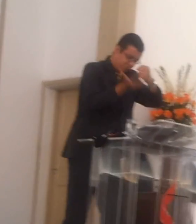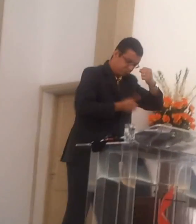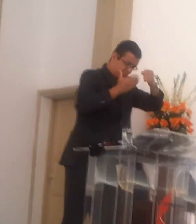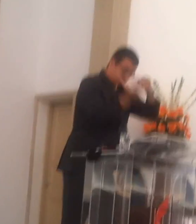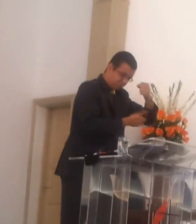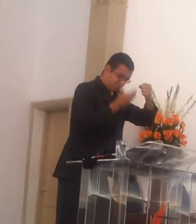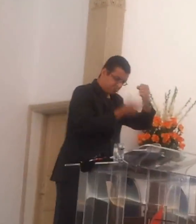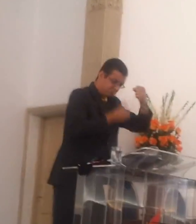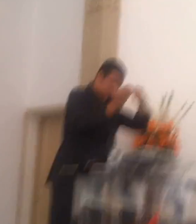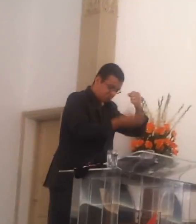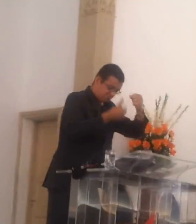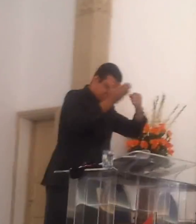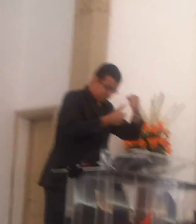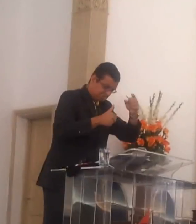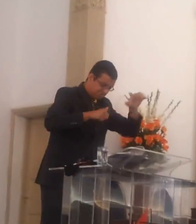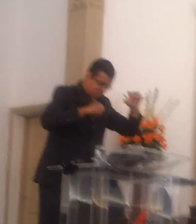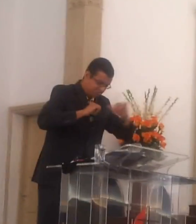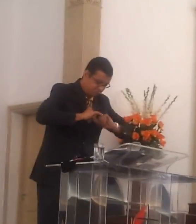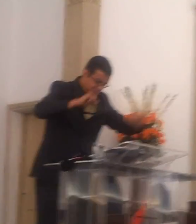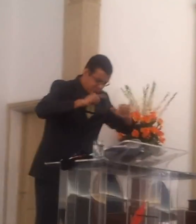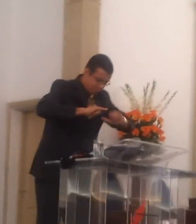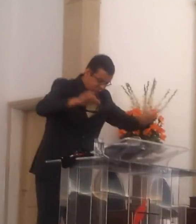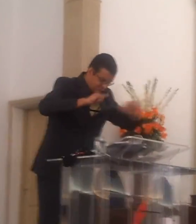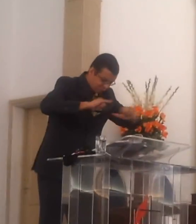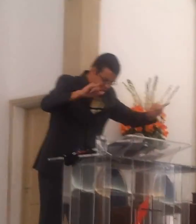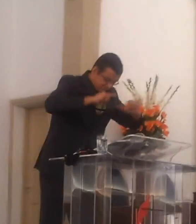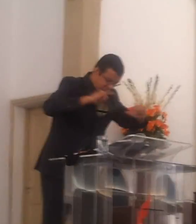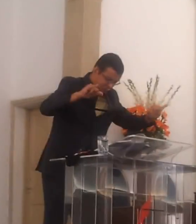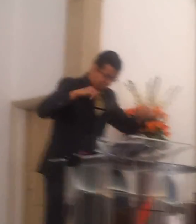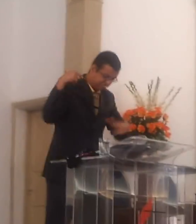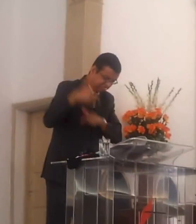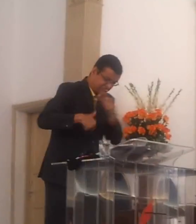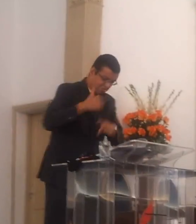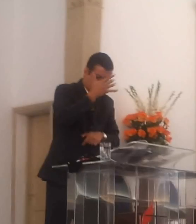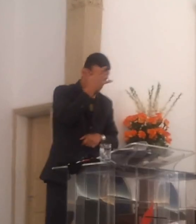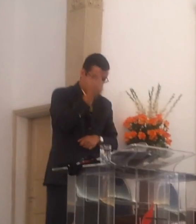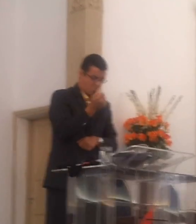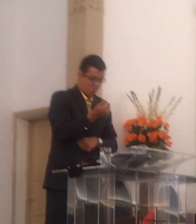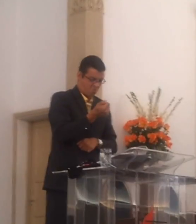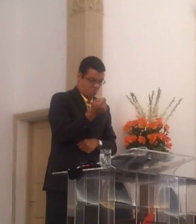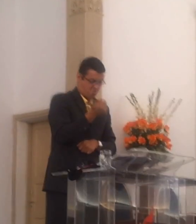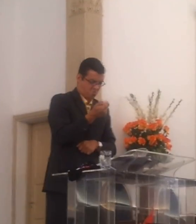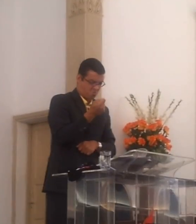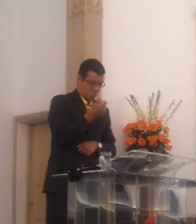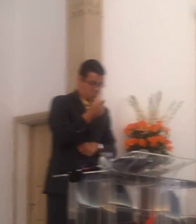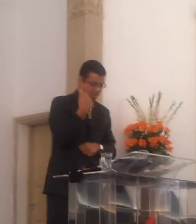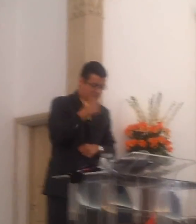precisam cortar, ceifar na hora certa, divulgar a palavra às pessoas, mostrar